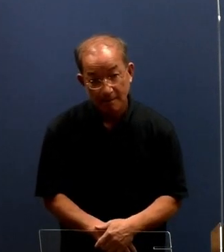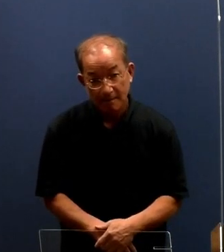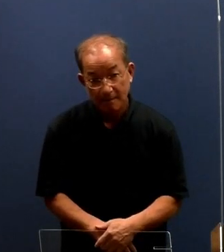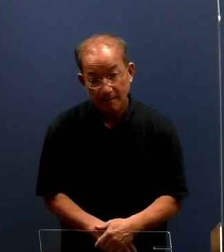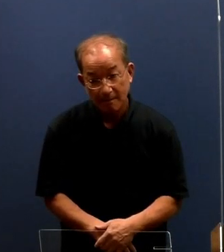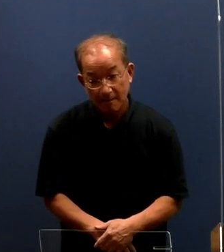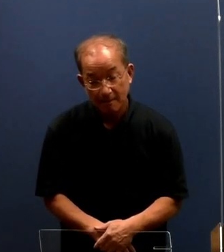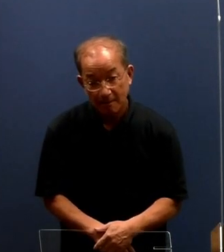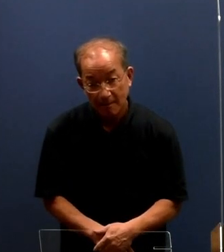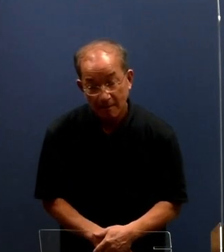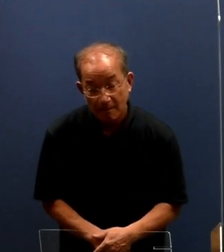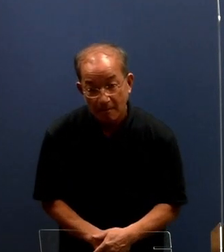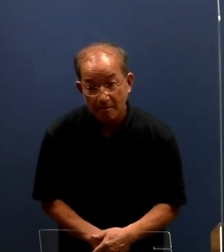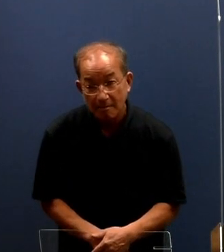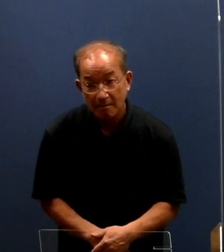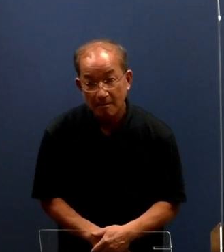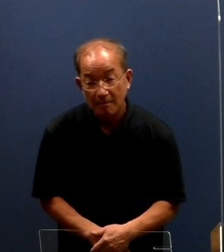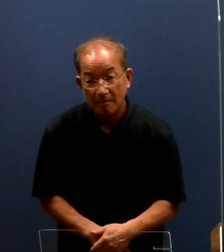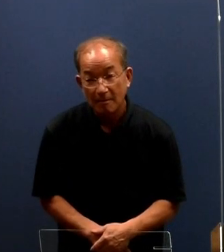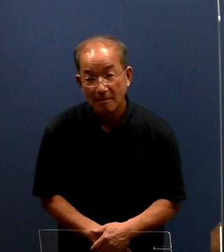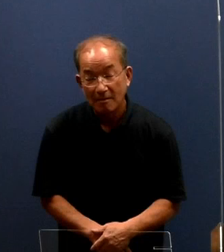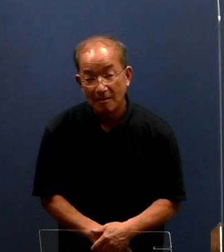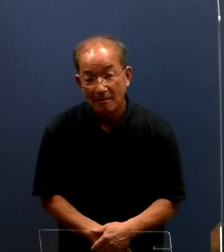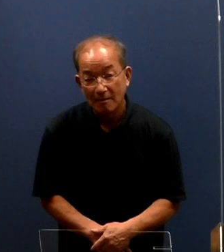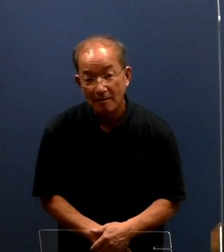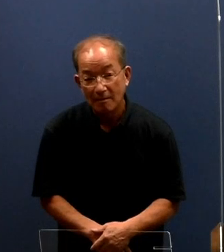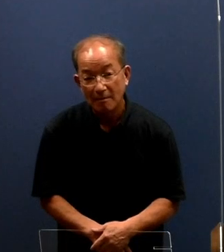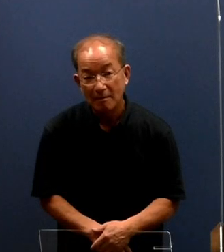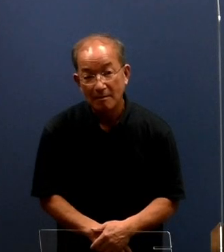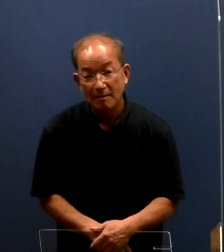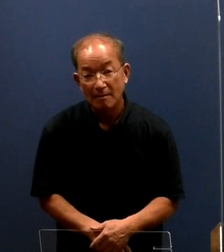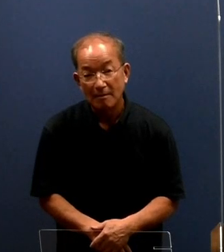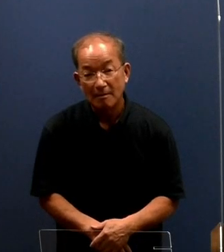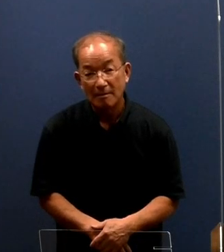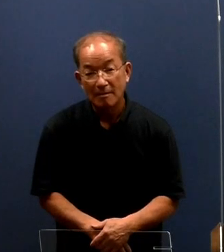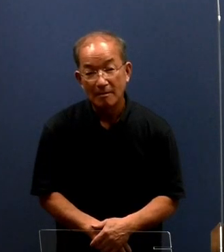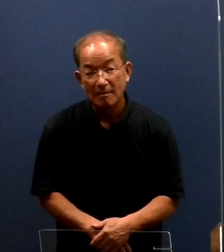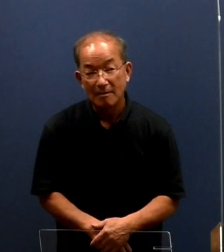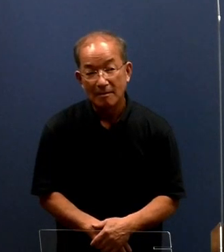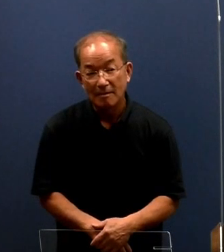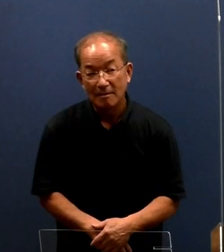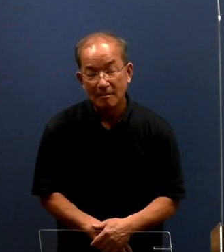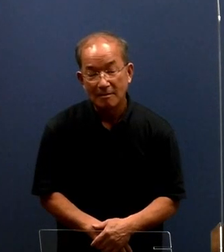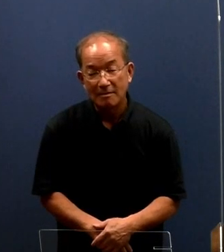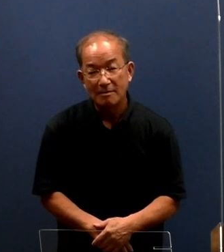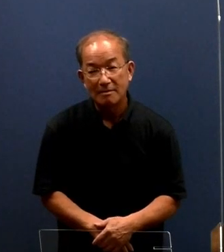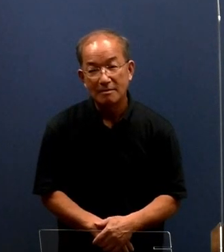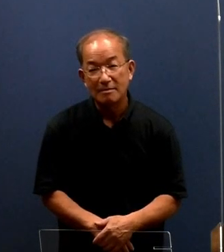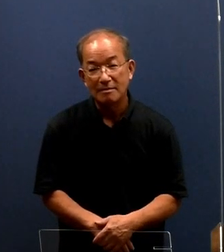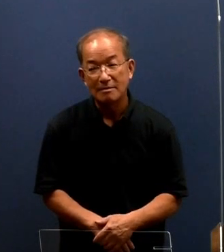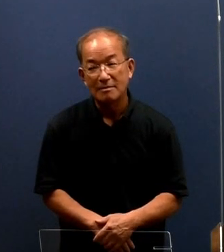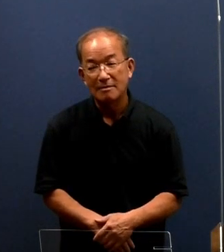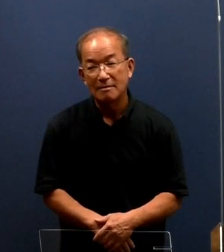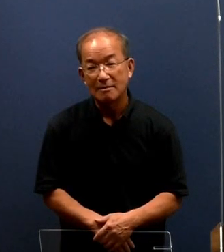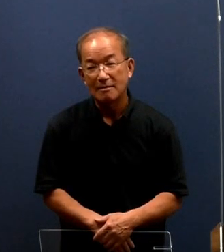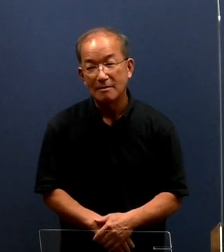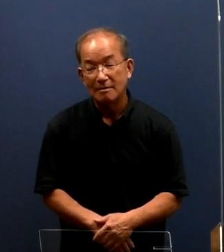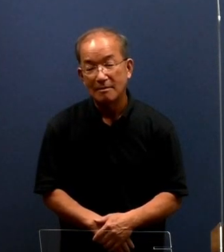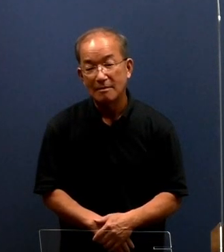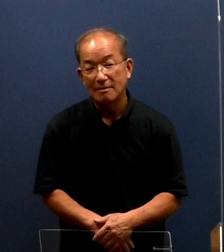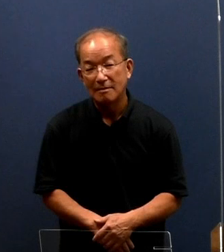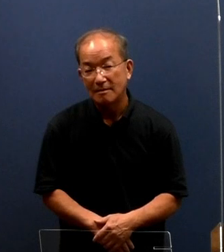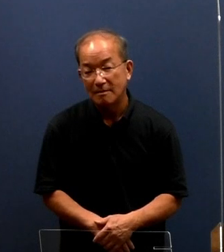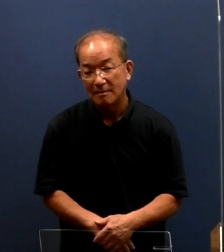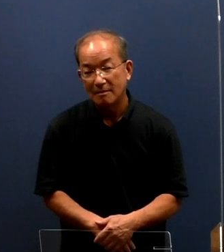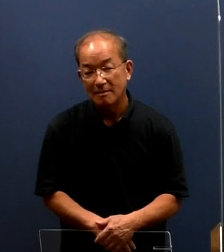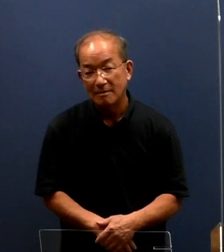有識者検討会の提言案として、バスの転換などそういったことも含めて、見直しに協議に入る目安として、輸送